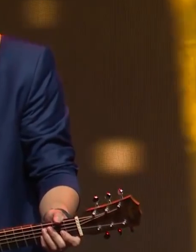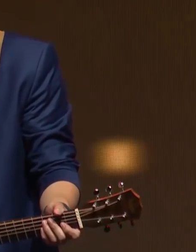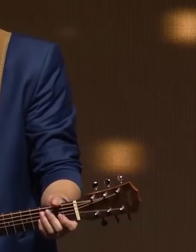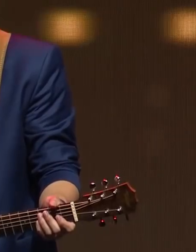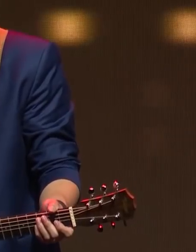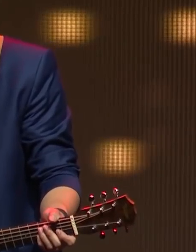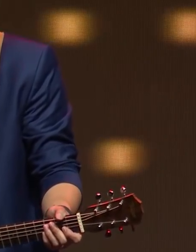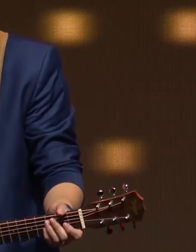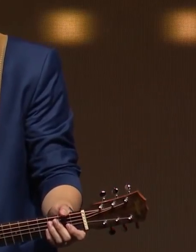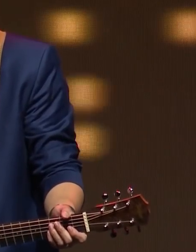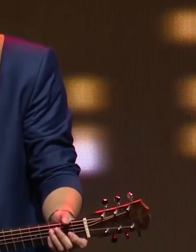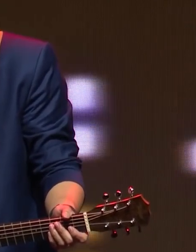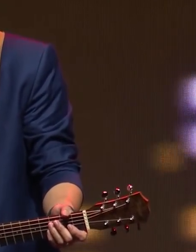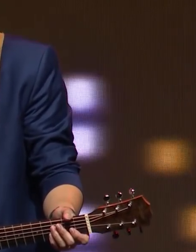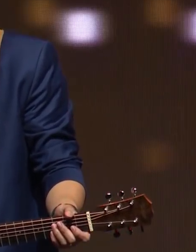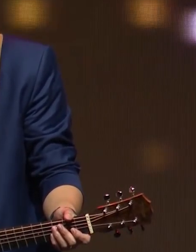satu simfoni,